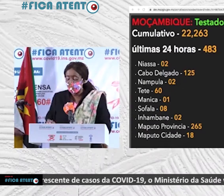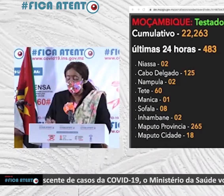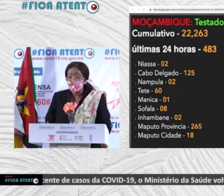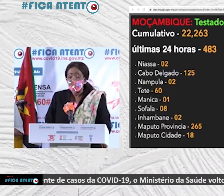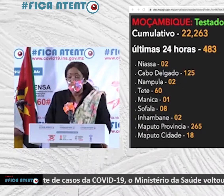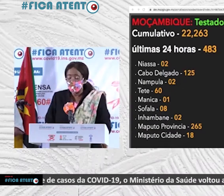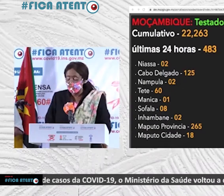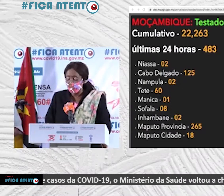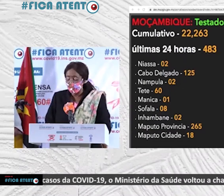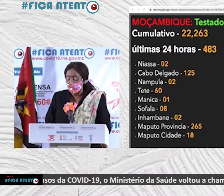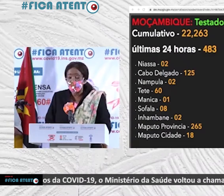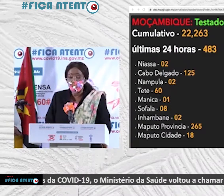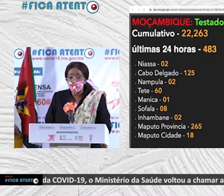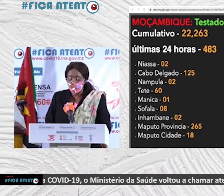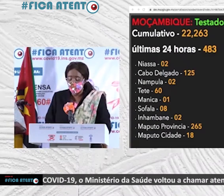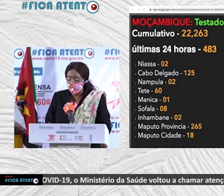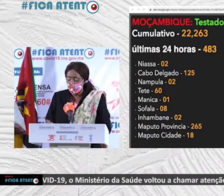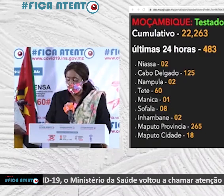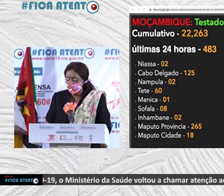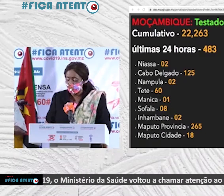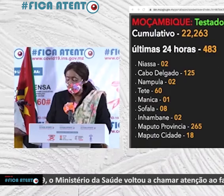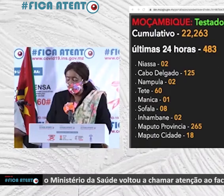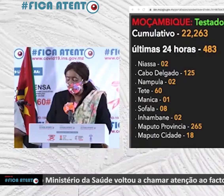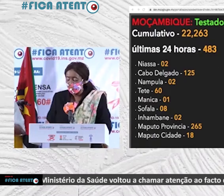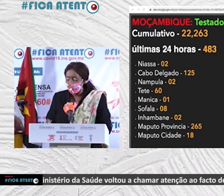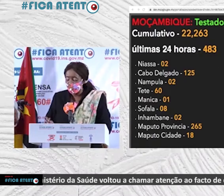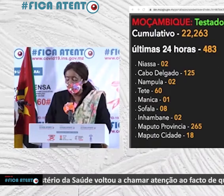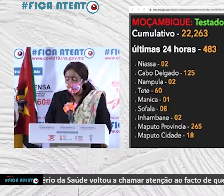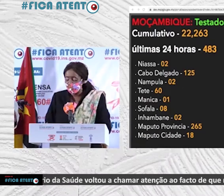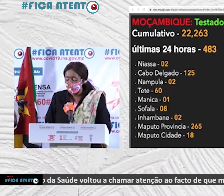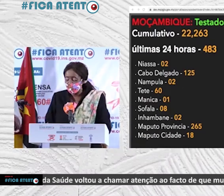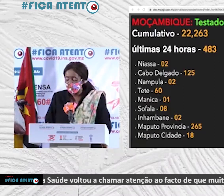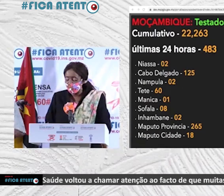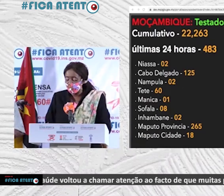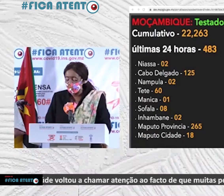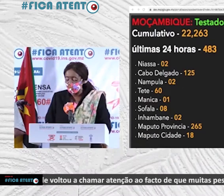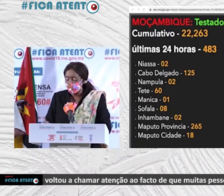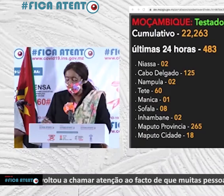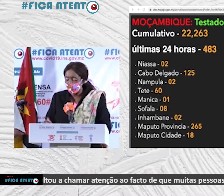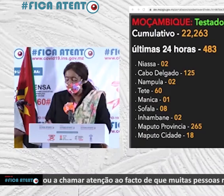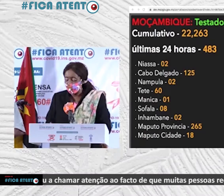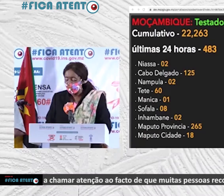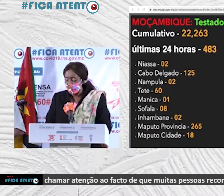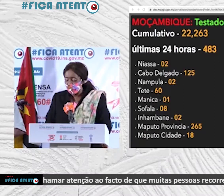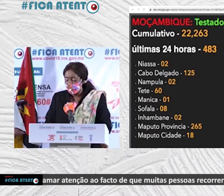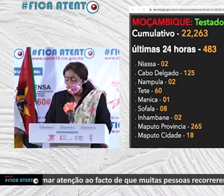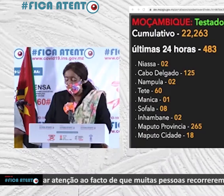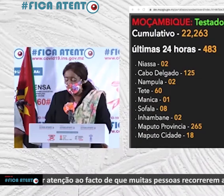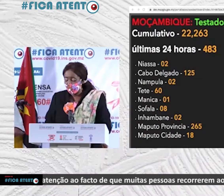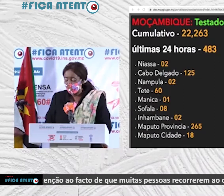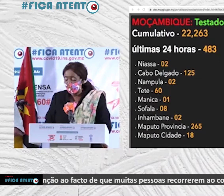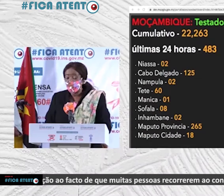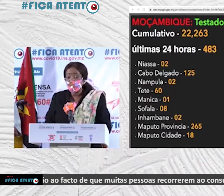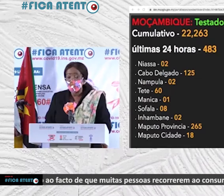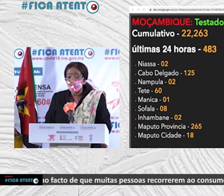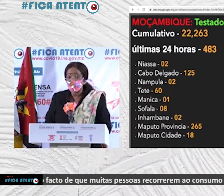amostra, de Sofala 8 amostras, de Inhambane 2 amostras, da